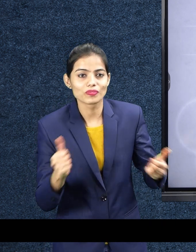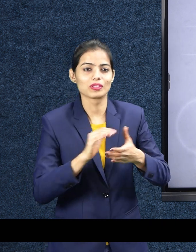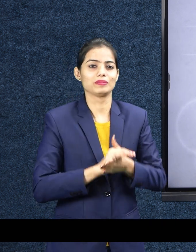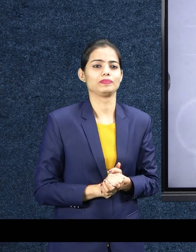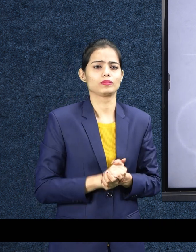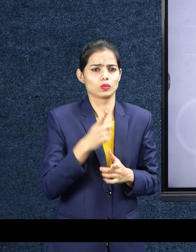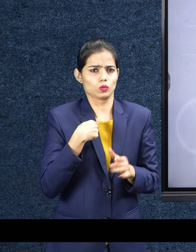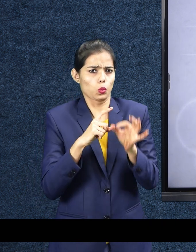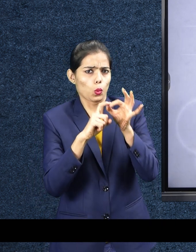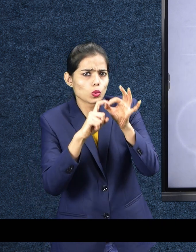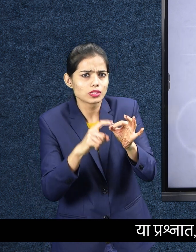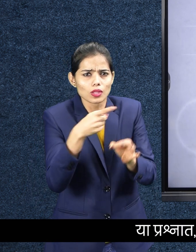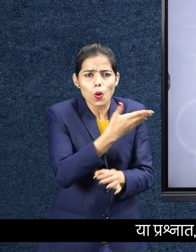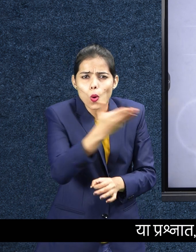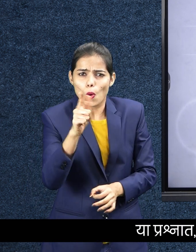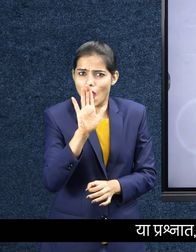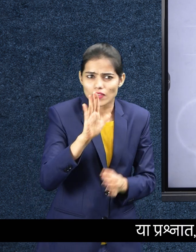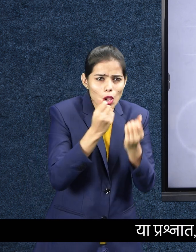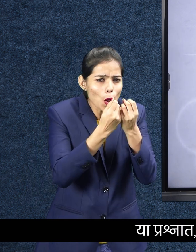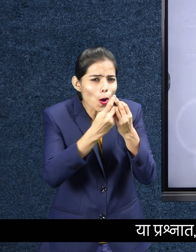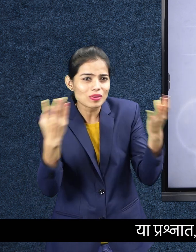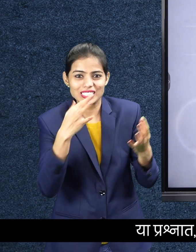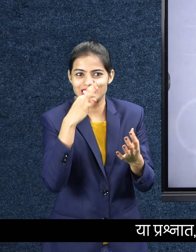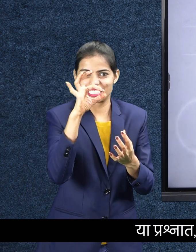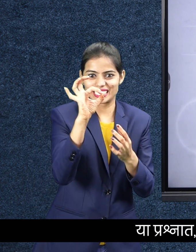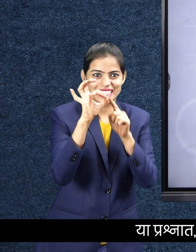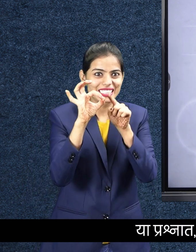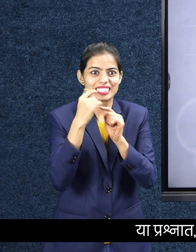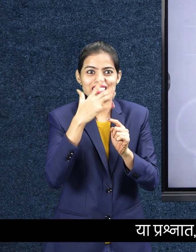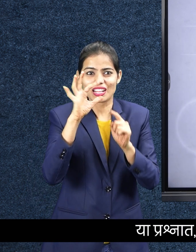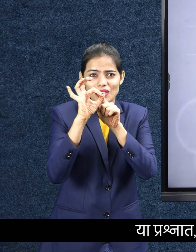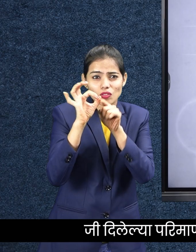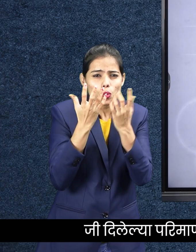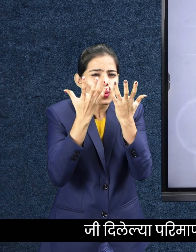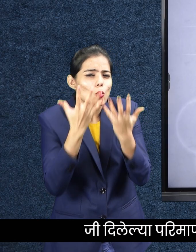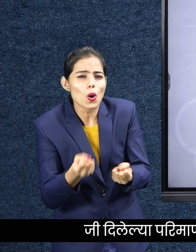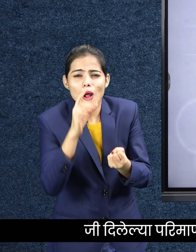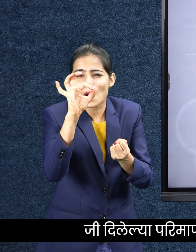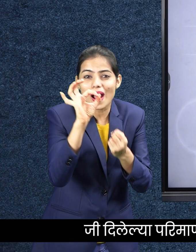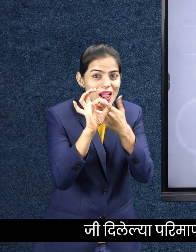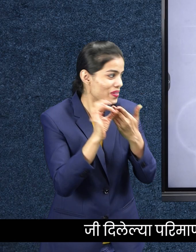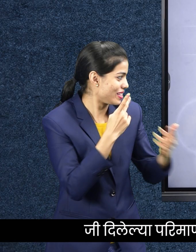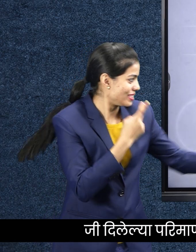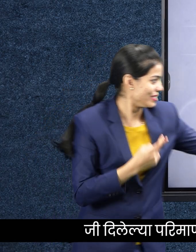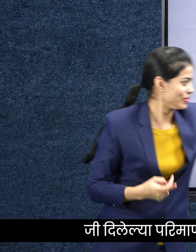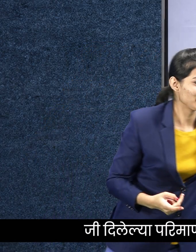उपाय. या प्रश्नात त्यांच्याकडे अनेक चांदीची नाणी आहेत जी दिलेल्या परिणामांचे घनरूप तयार